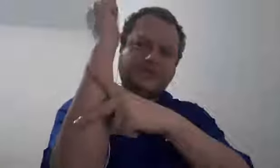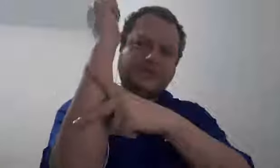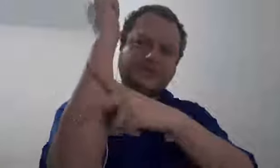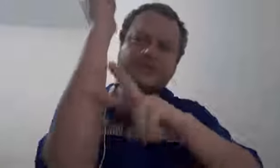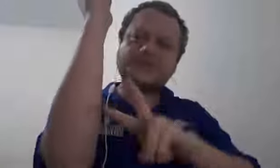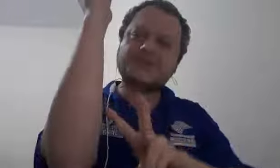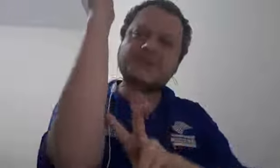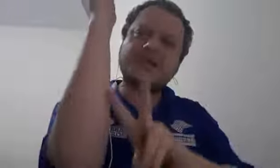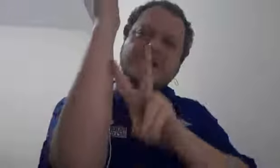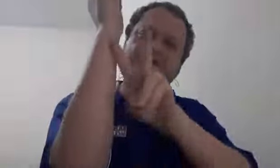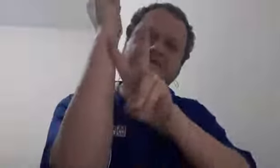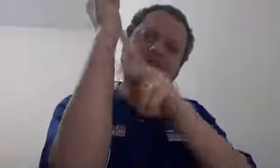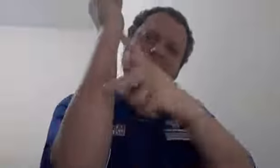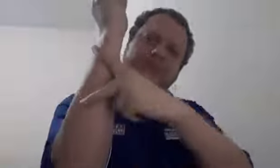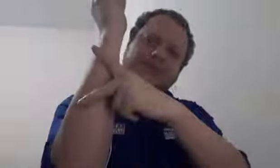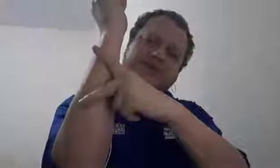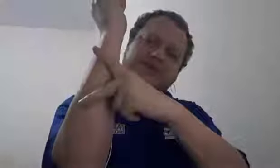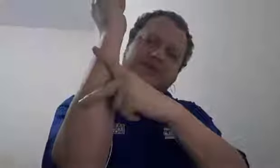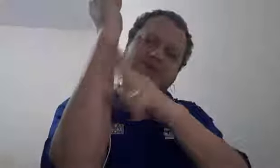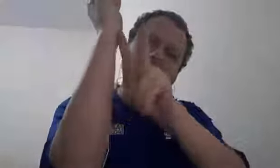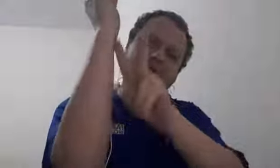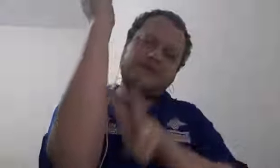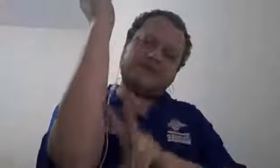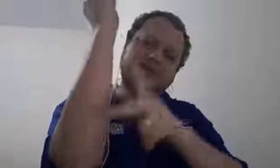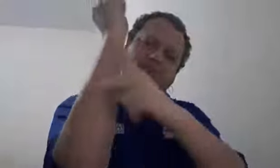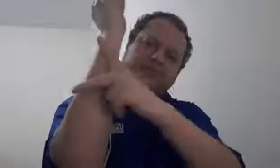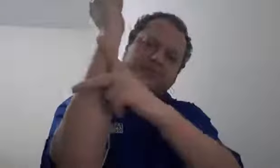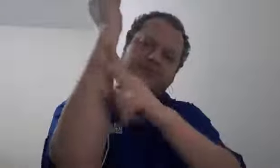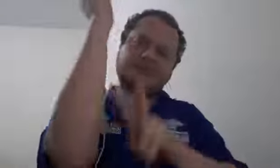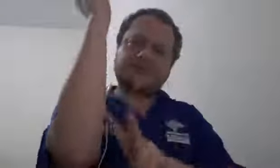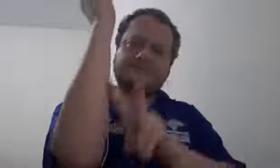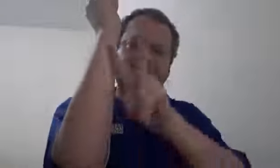Prudente. Vila Prudente. Ou Vila Prudente.